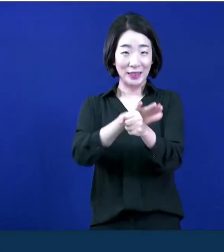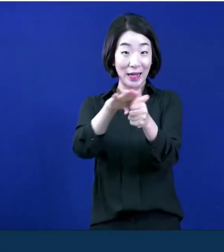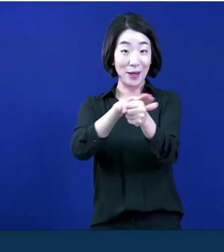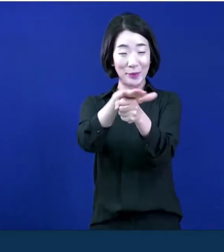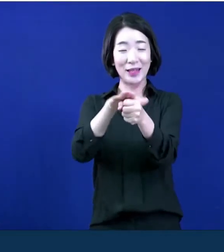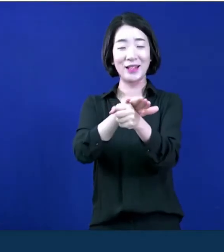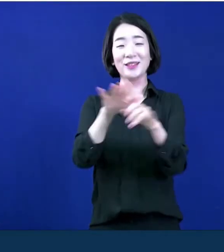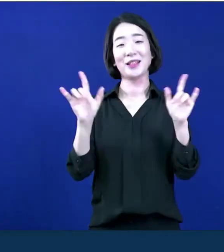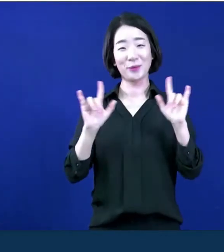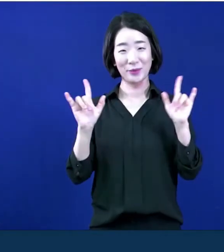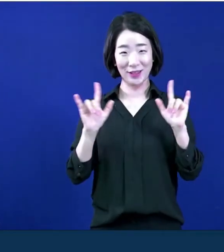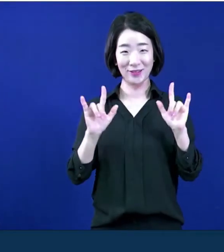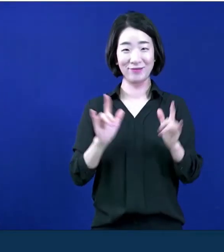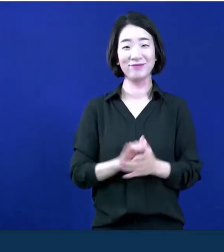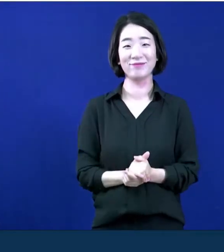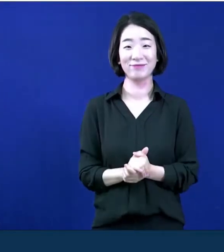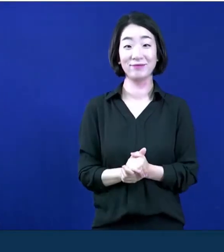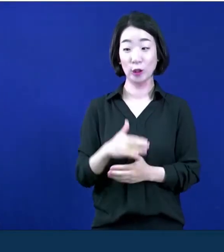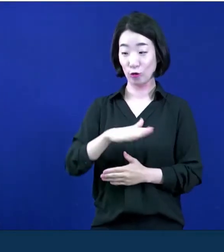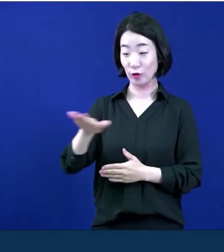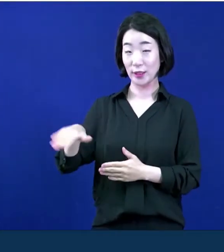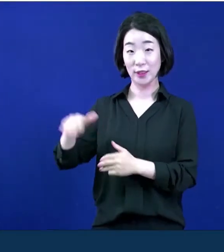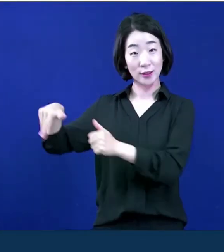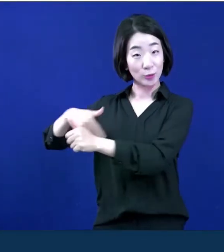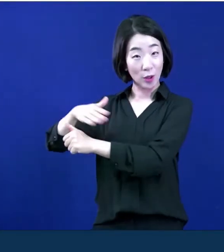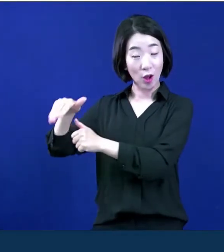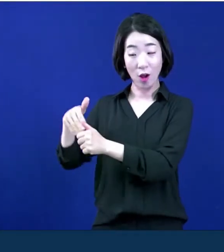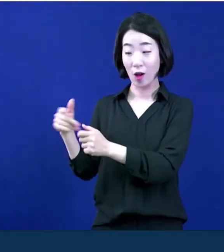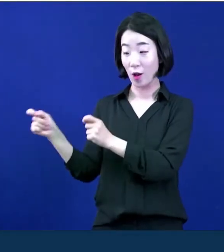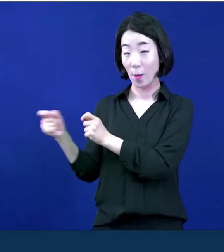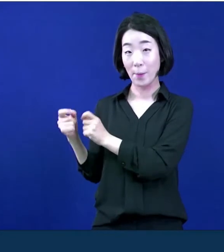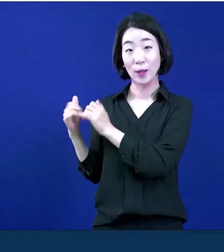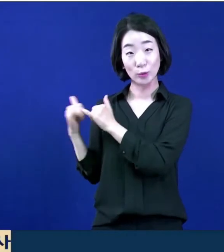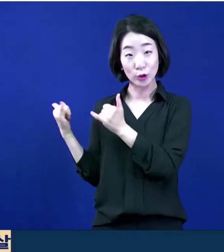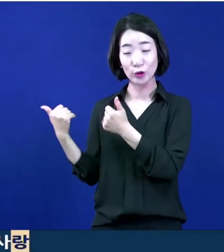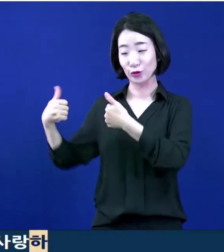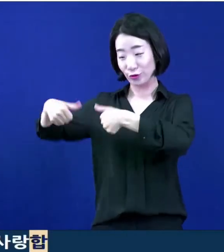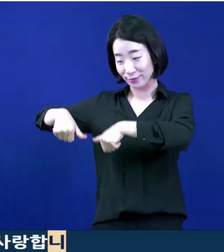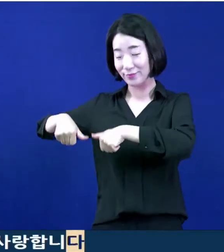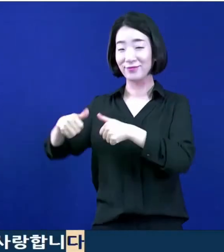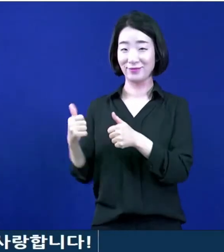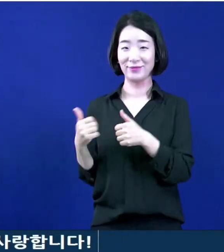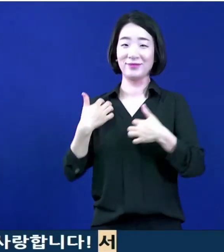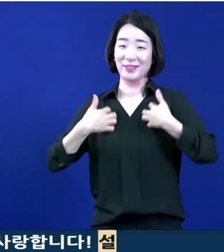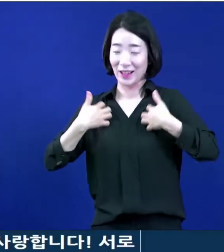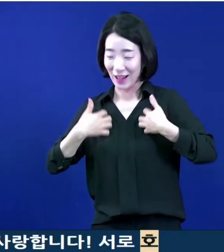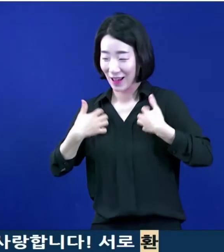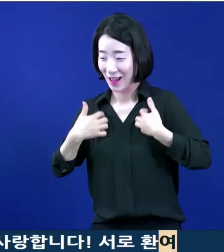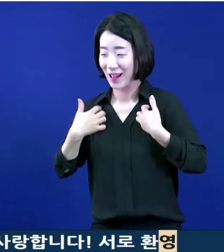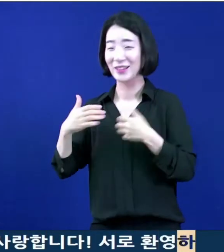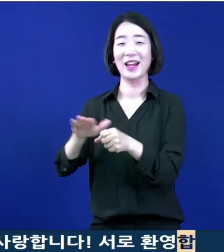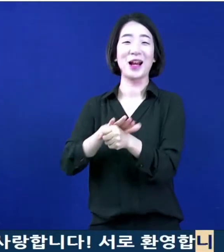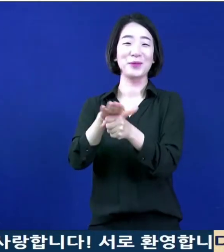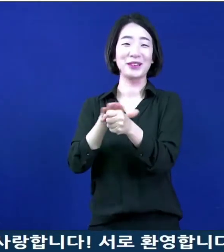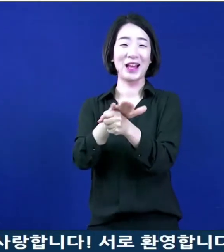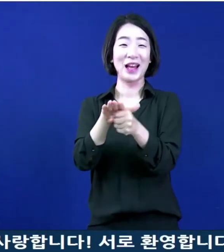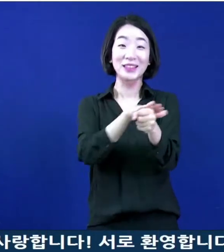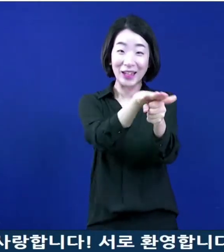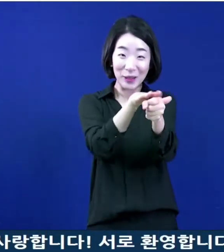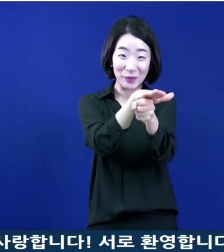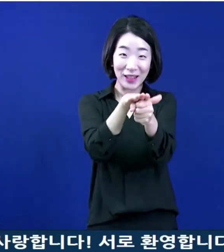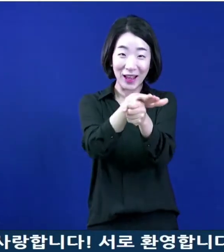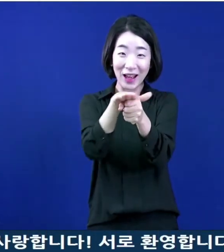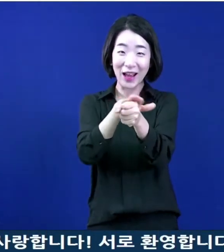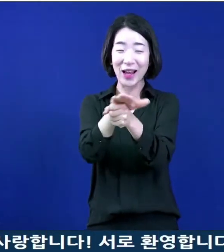사랑합니다. 우리 주변 좌우 옆에 분들 사랑으로 환영해 주시기 바랍니다. 사랑합니다.